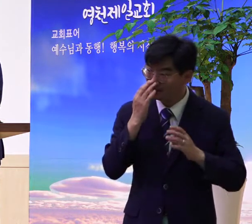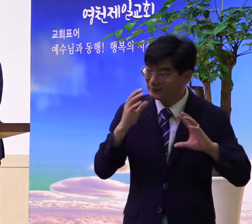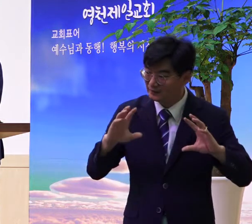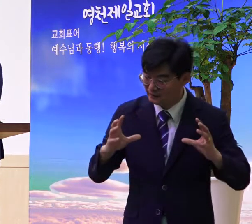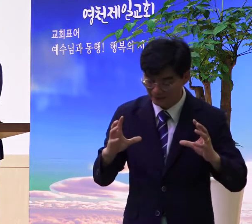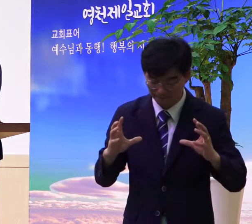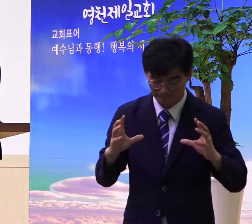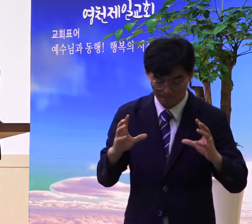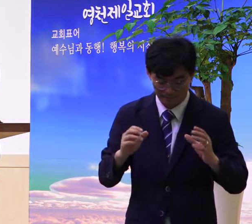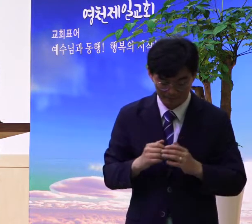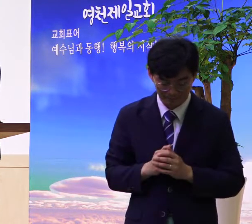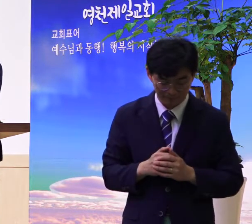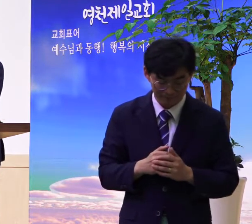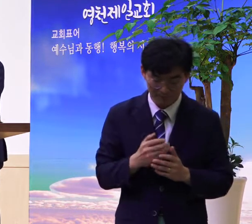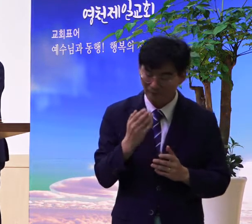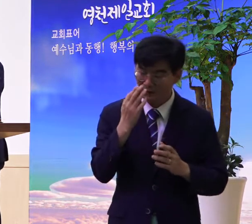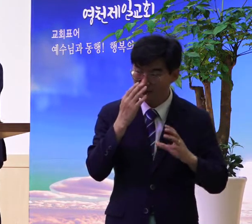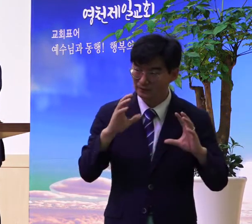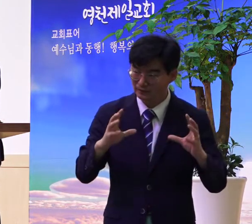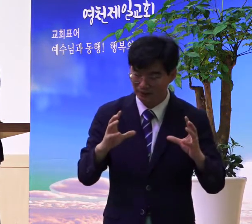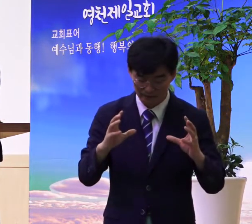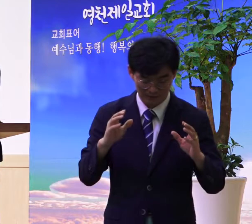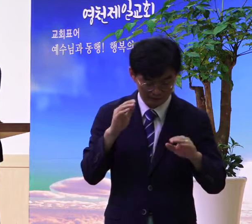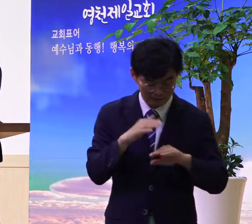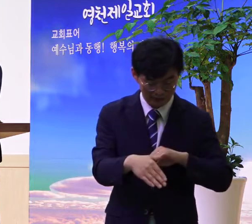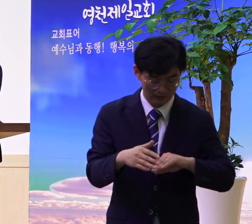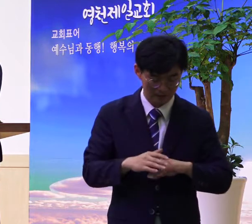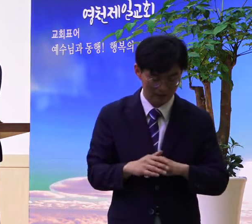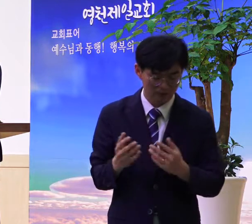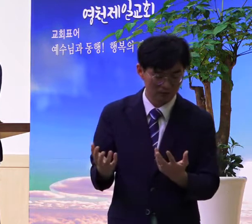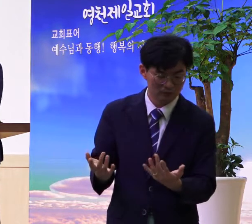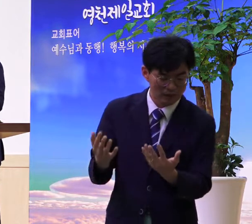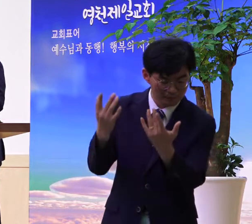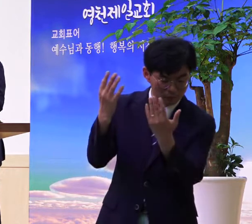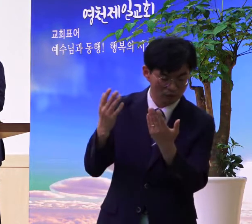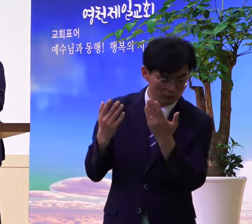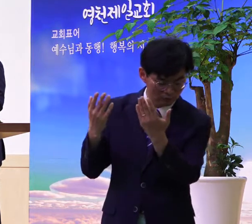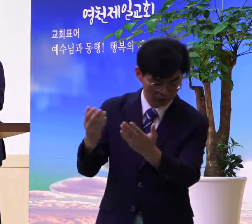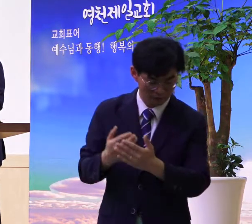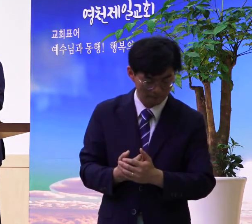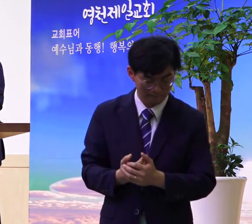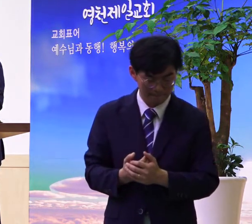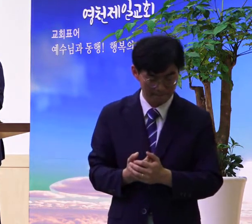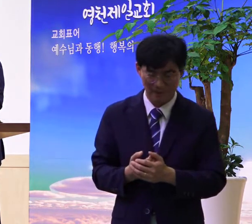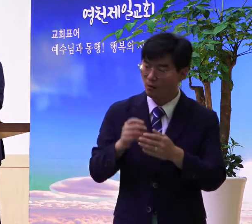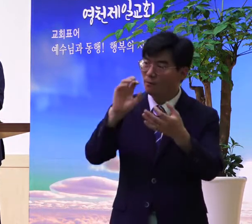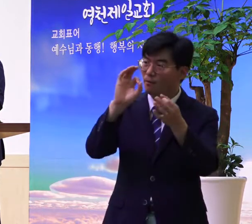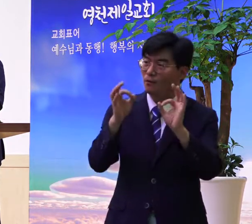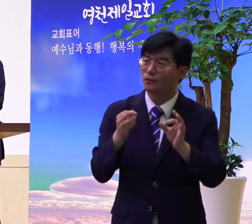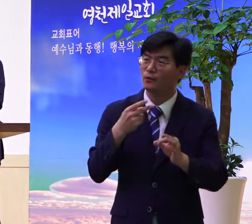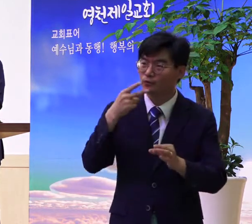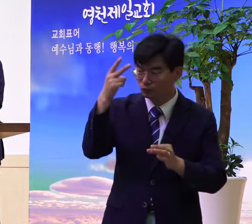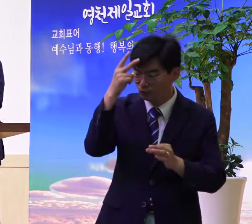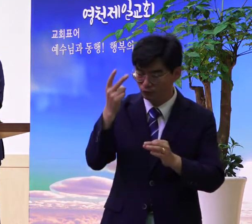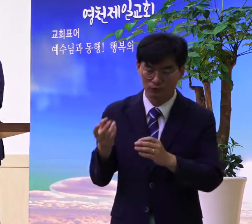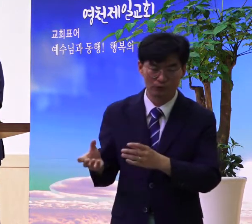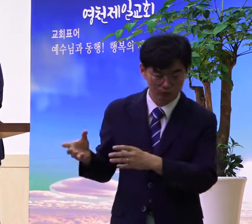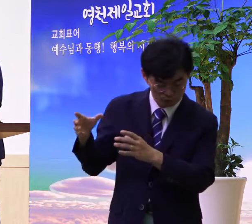드리는 제사법 중에 기록되어 있습니다. 제물을 드리고 그 위에 포도주나 감람유를